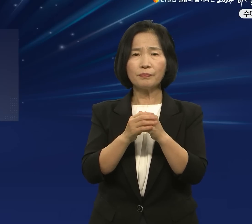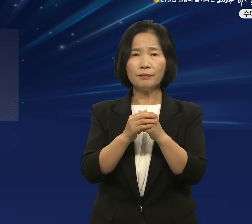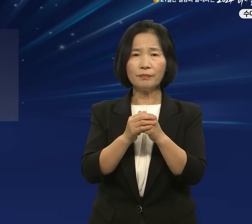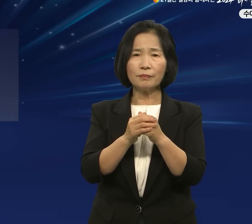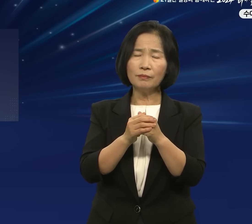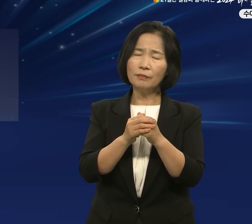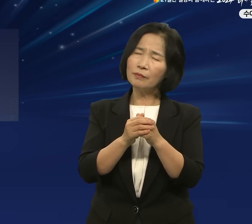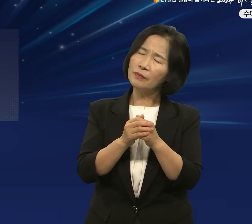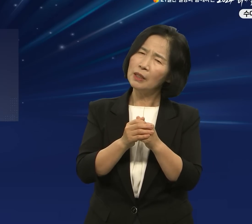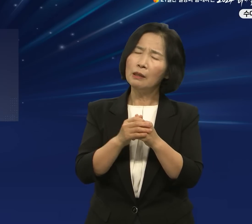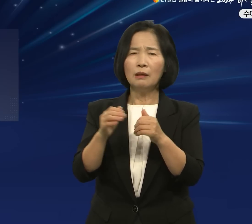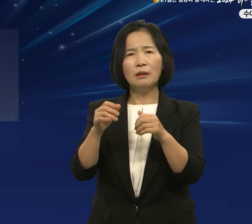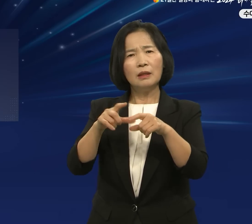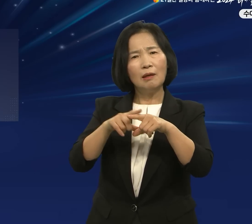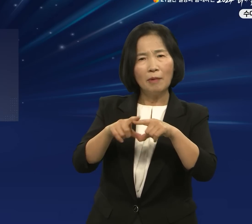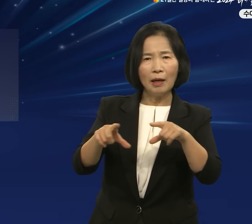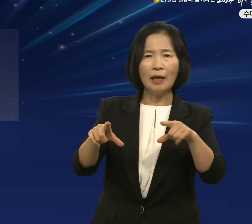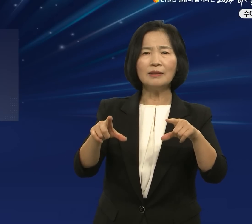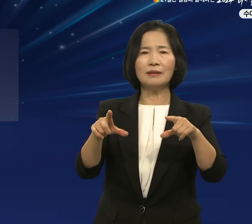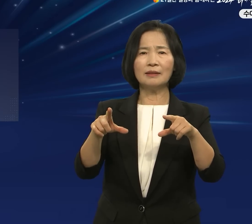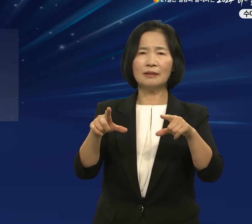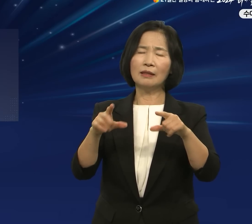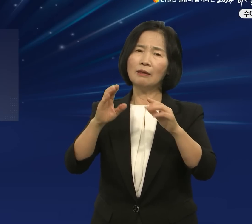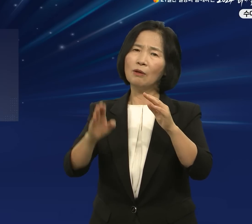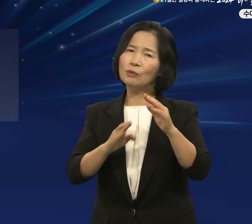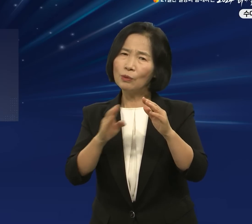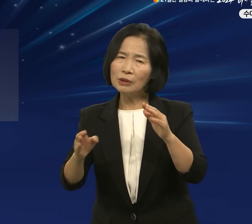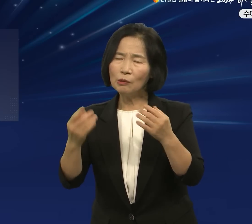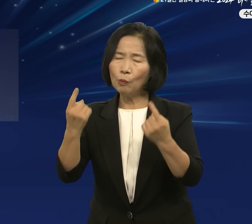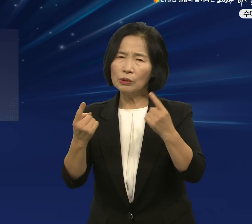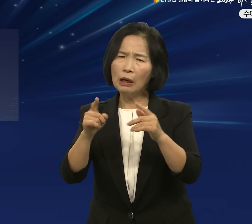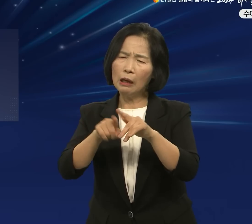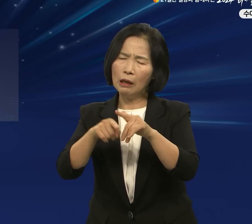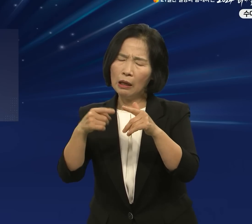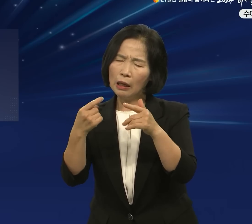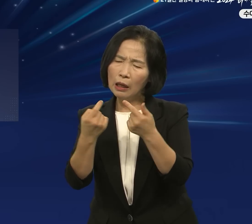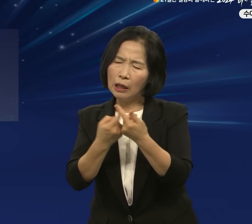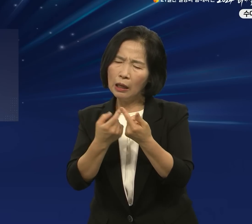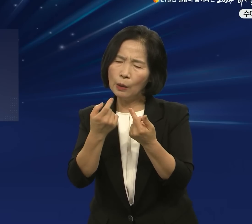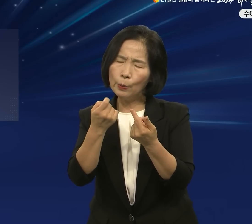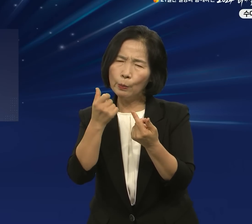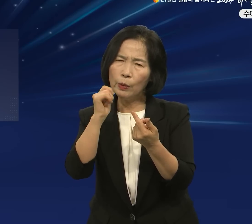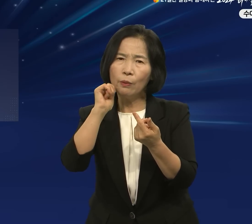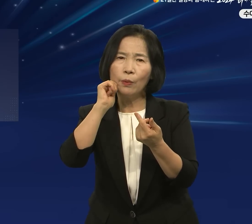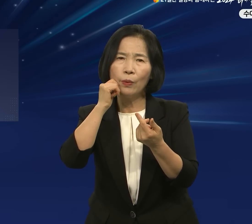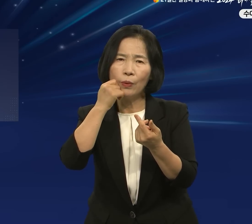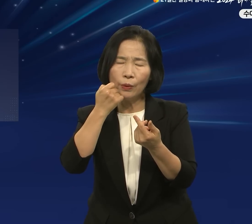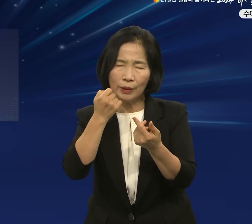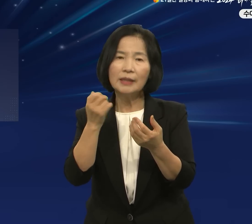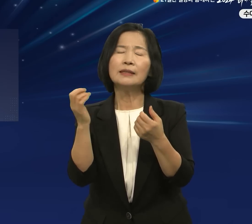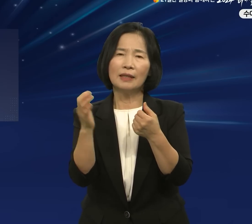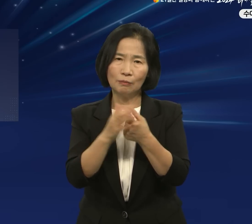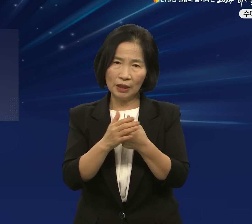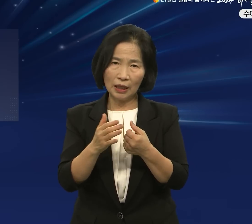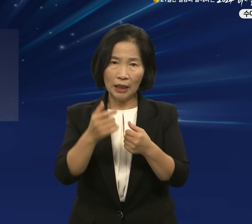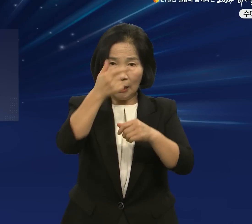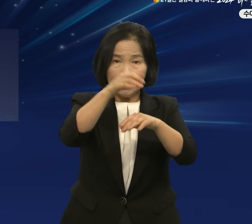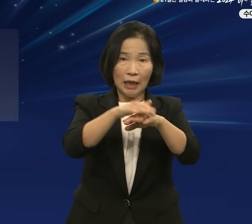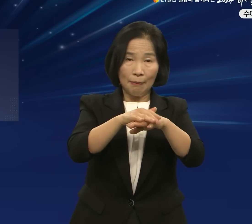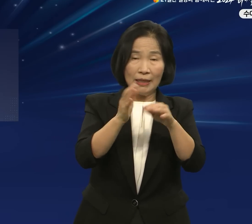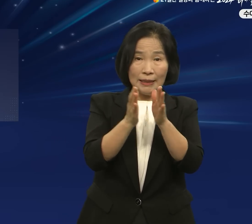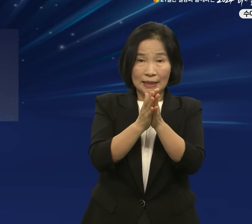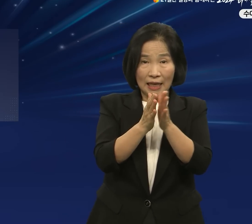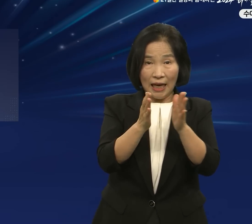해석되는 것이 일반 성도들하고는 조금 차이가 있습니다. 그래서 교회에 나오시면 예배 시작하기